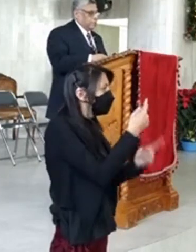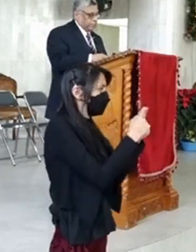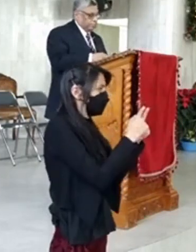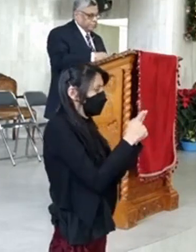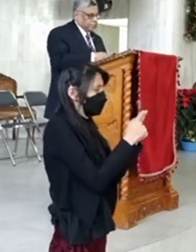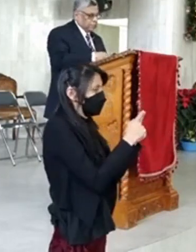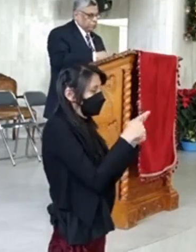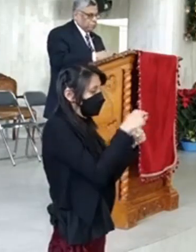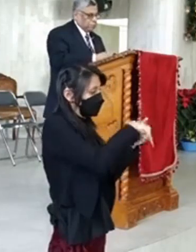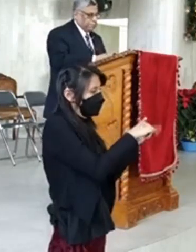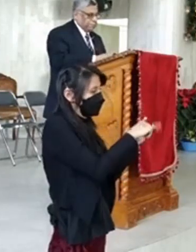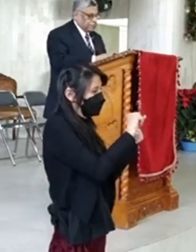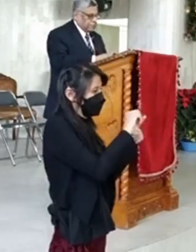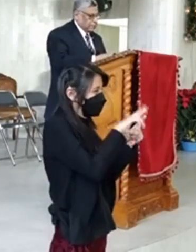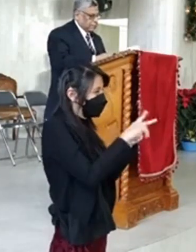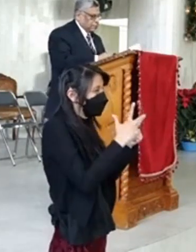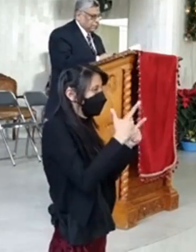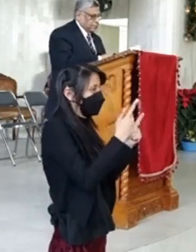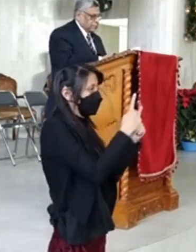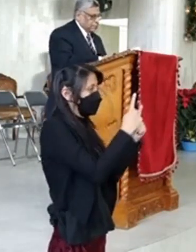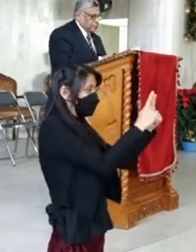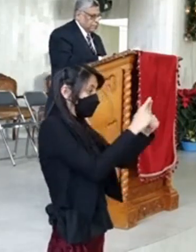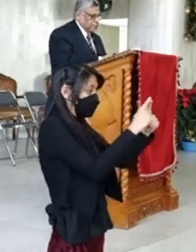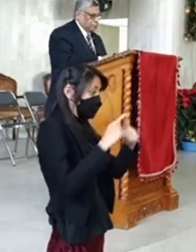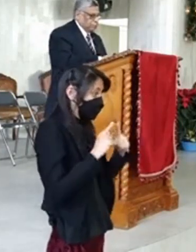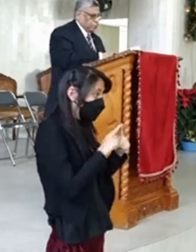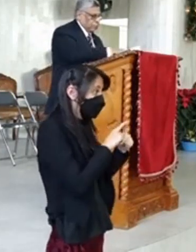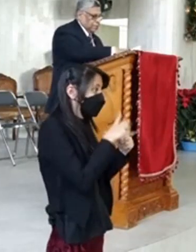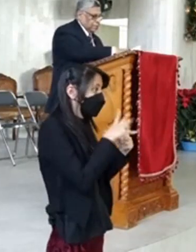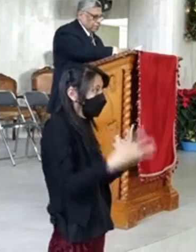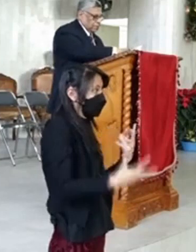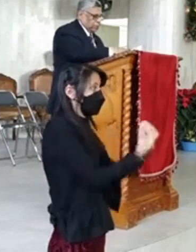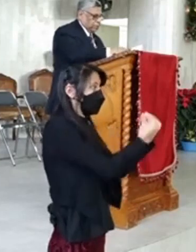iglesias que empezaron a formar parte de la Iglesia Cristiana